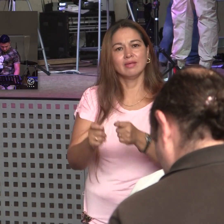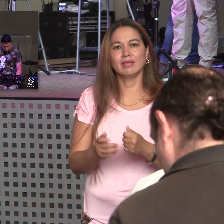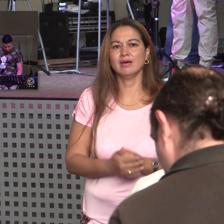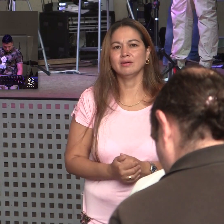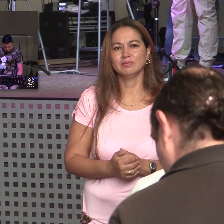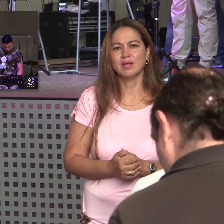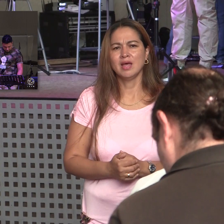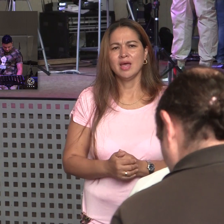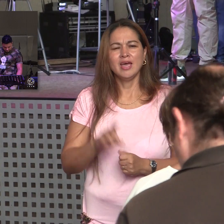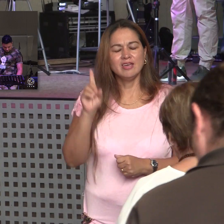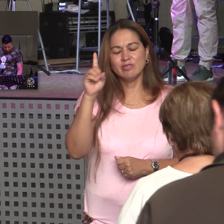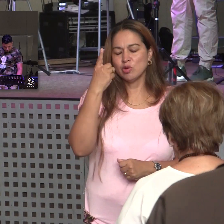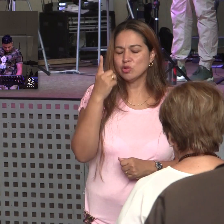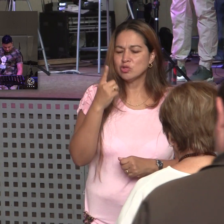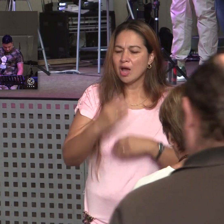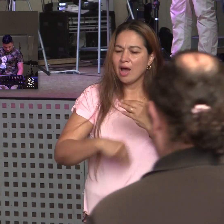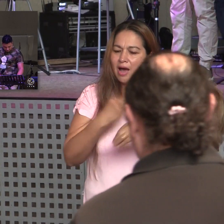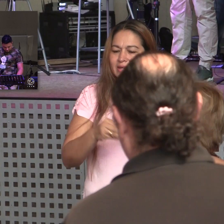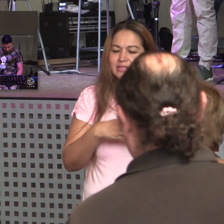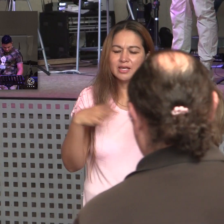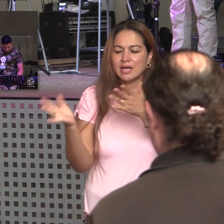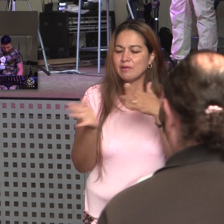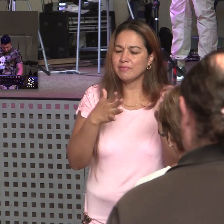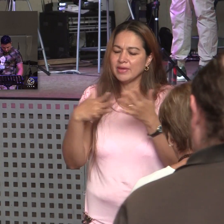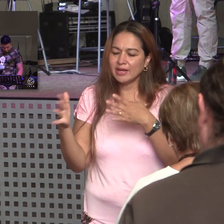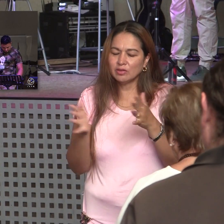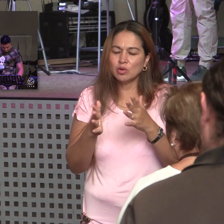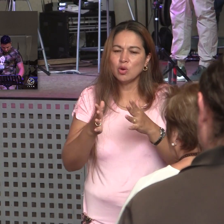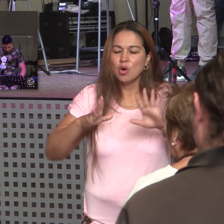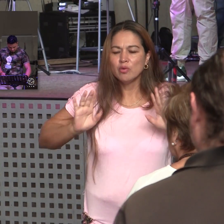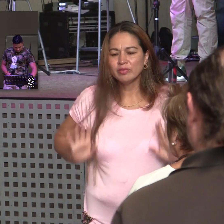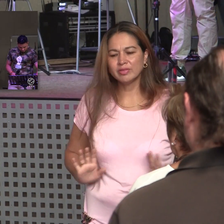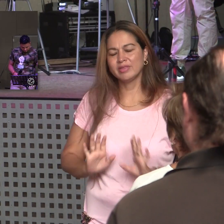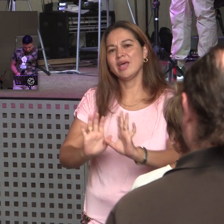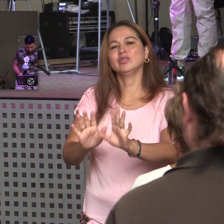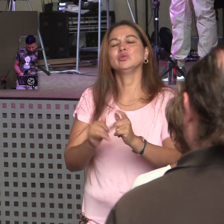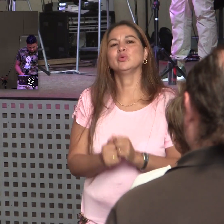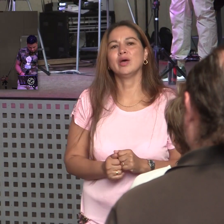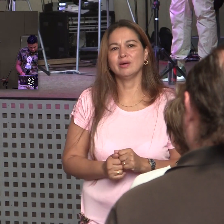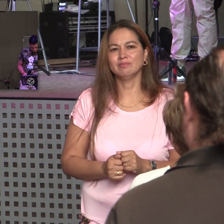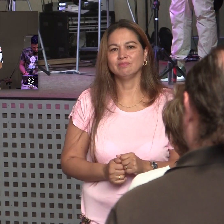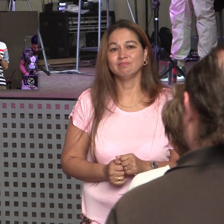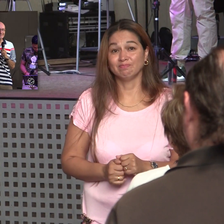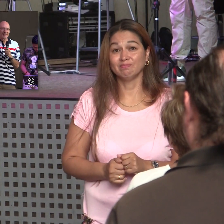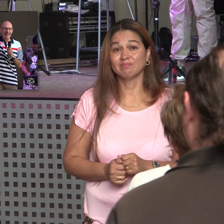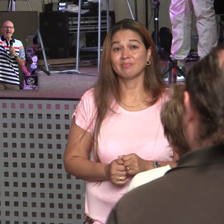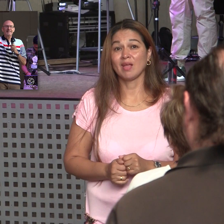los vientos, todas las tormentas contra ti. Pero le podemos decir a la tormenta,